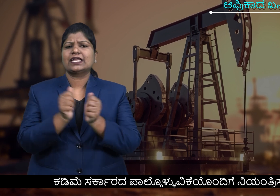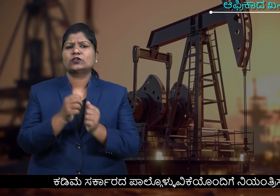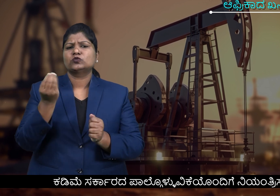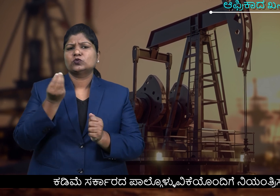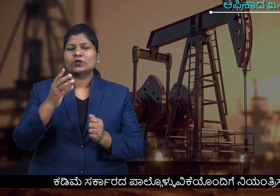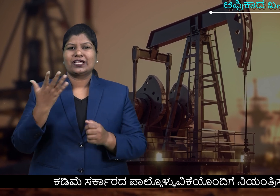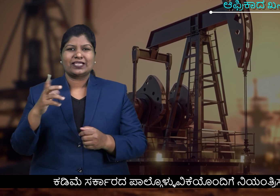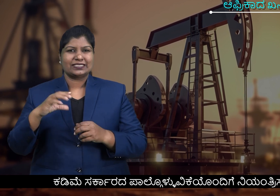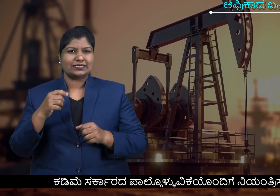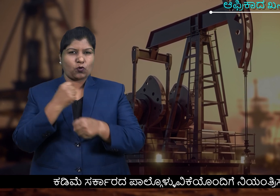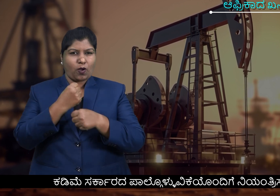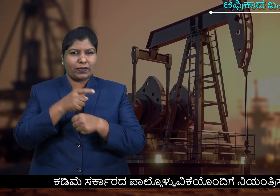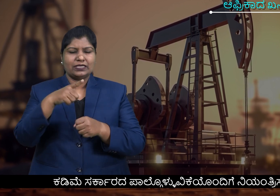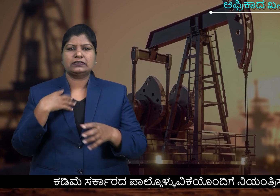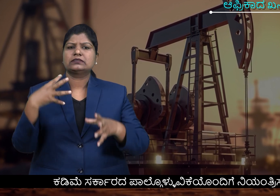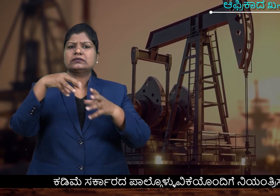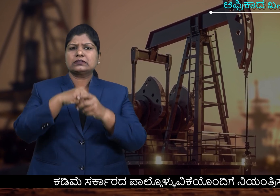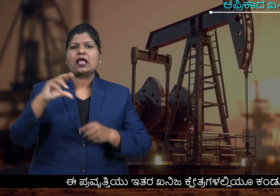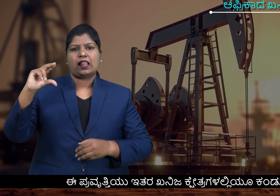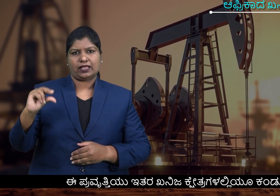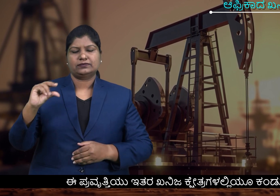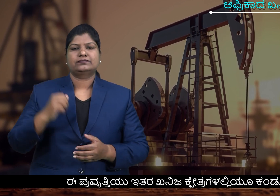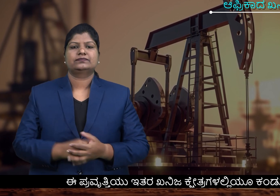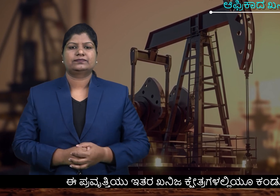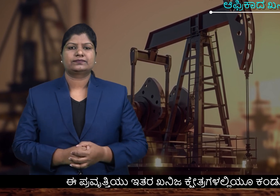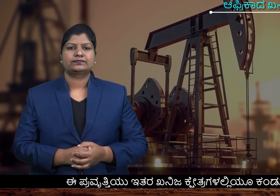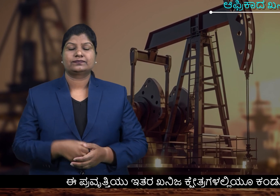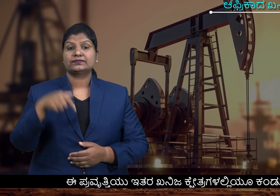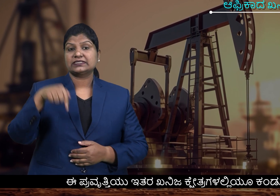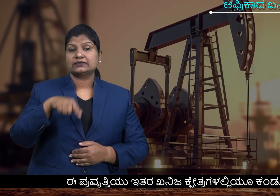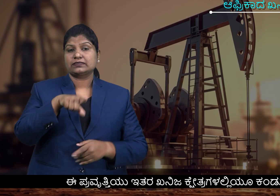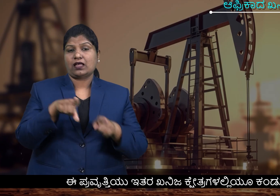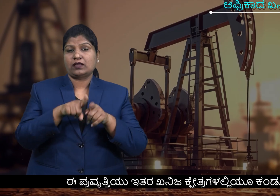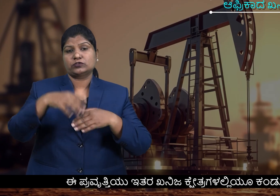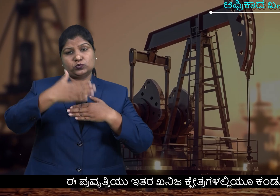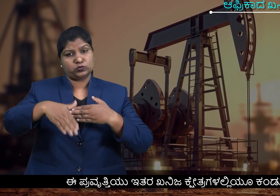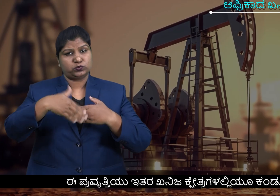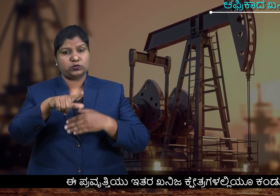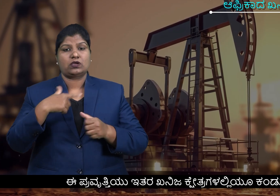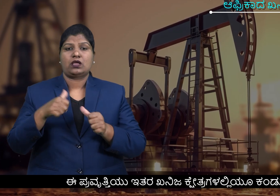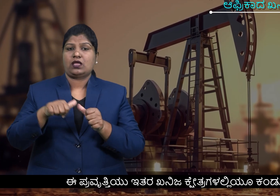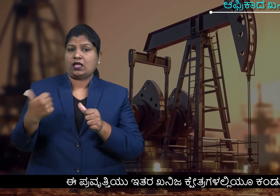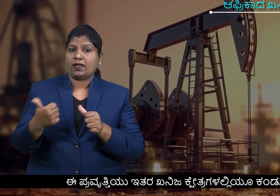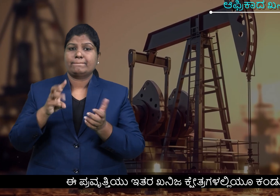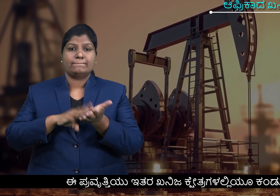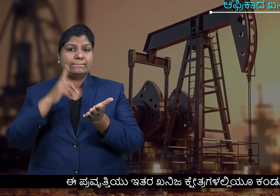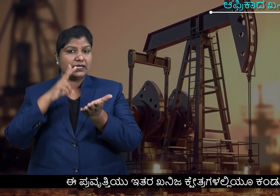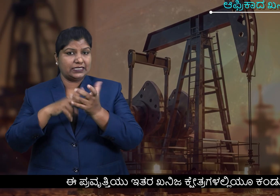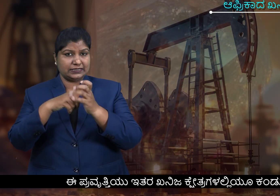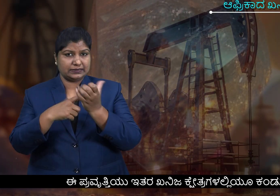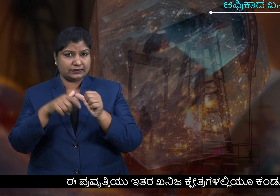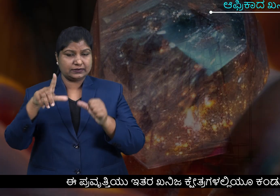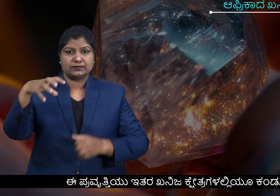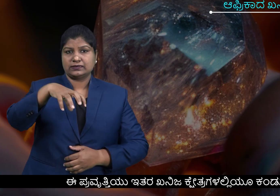ಪಾಲ್ಗೊಳ್ಳುವಿಕೆಯೊಂದಿಗೆ ನಿಯಂತ್ರಿಸುತ್ತವೆ ಮತ್ತು ಈ ಪ್ರವೃತ್ತಿಯು ಇತರ ಖನಿಜ ಕ್ಷೇತ್ರಗಳಲ್ಲಿಯೂ